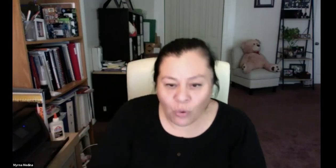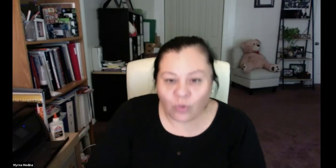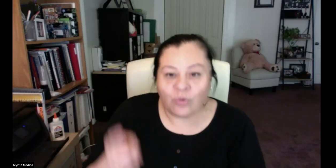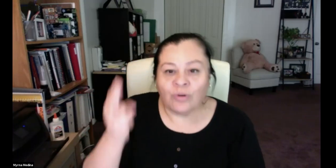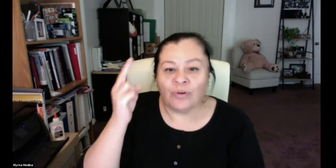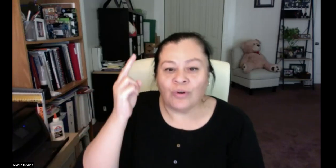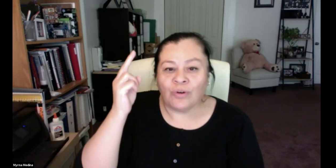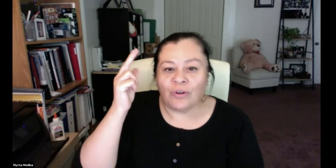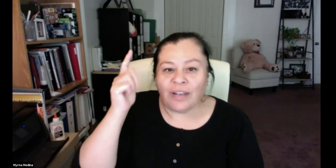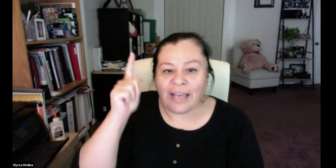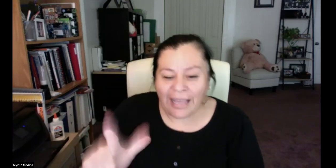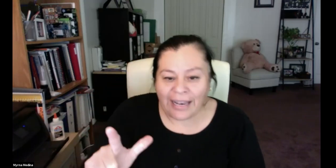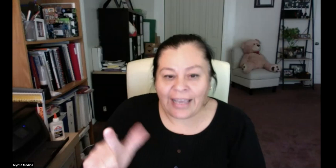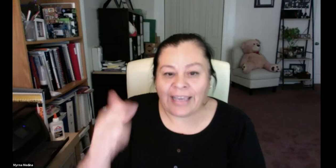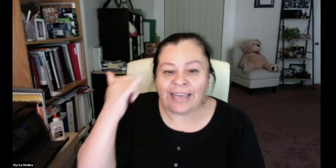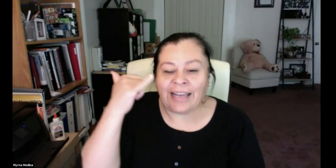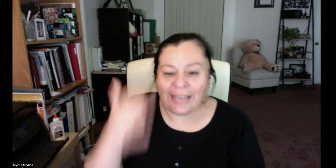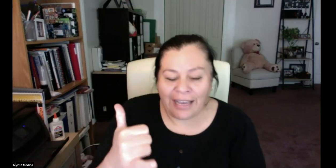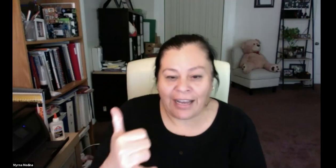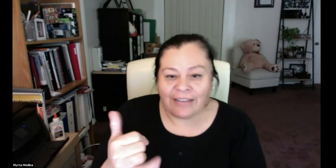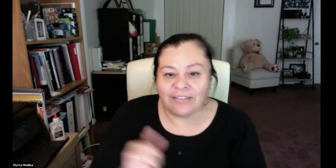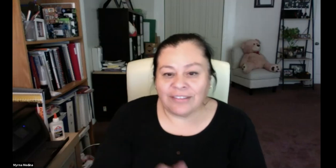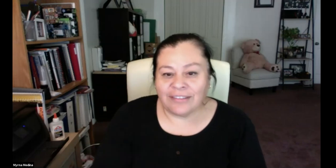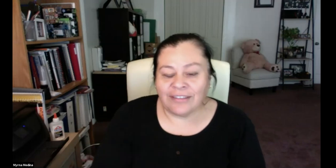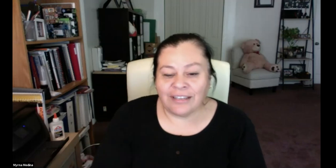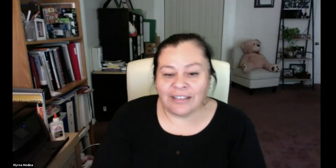la U, la L y la Y.